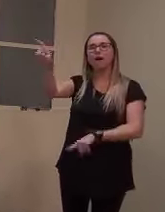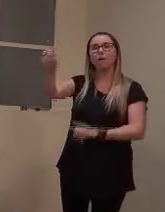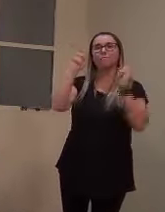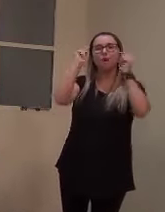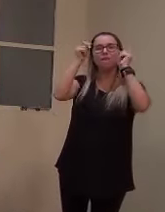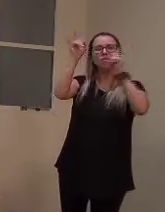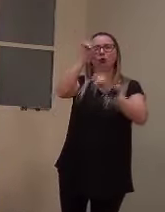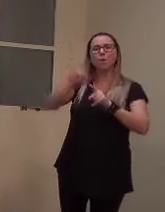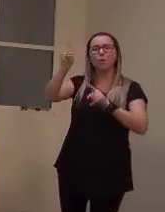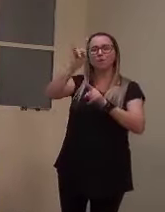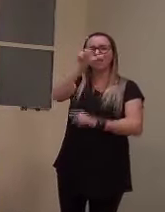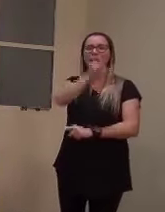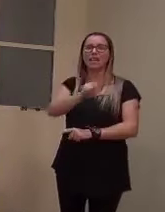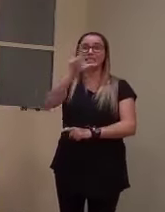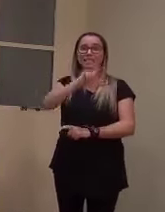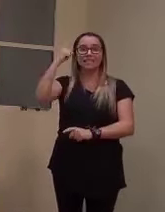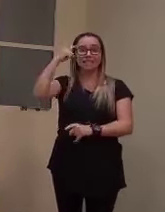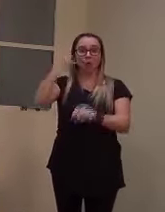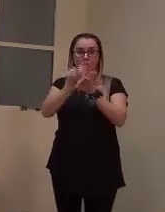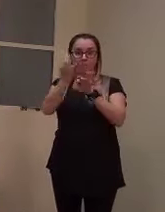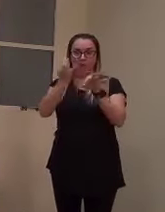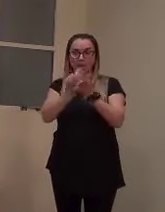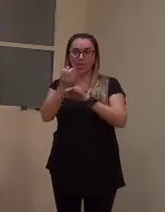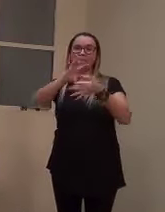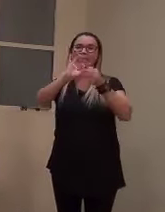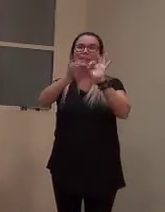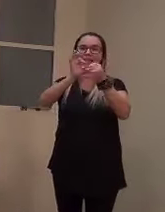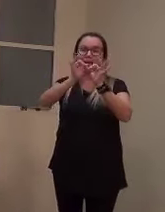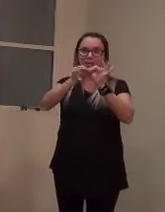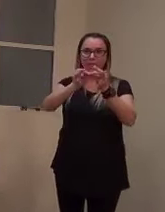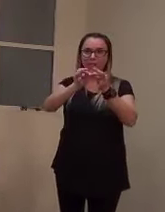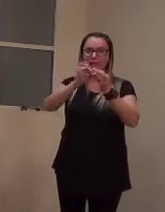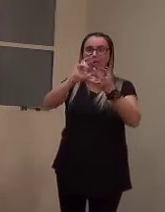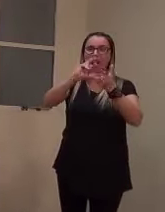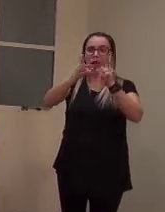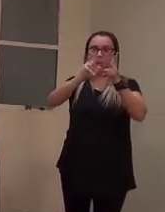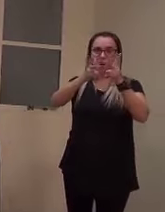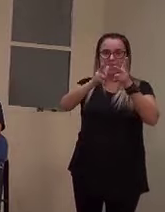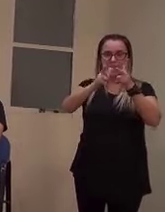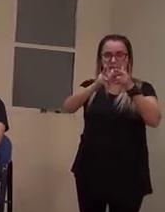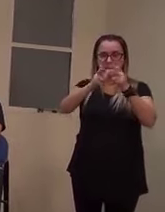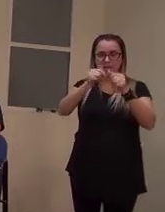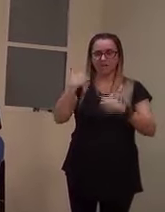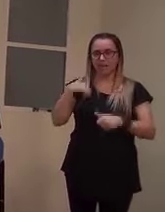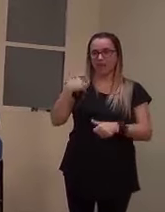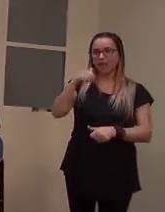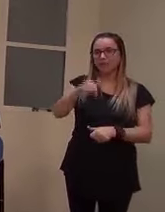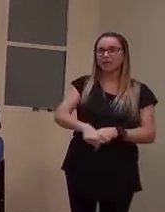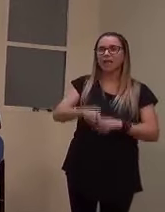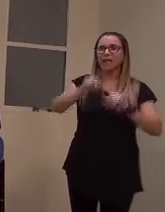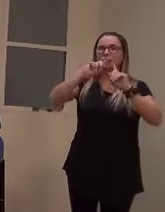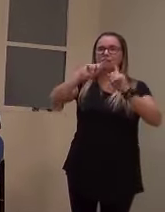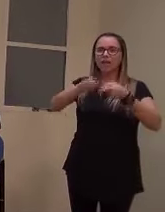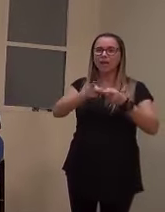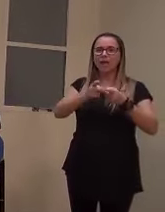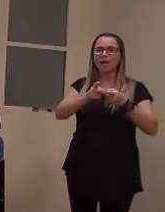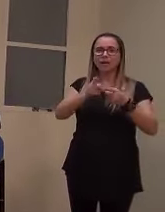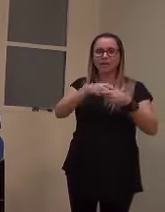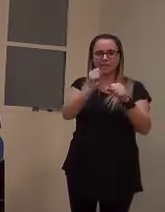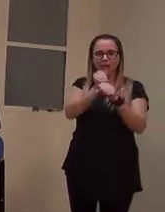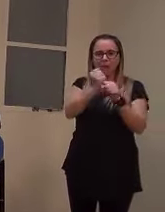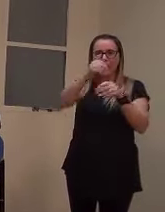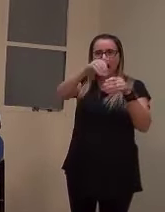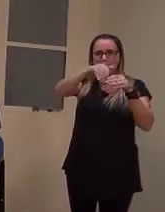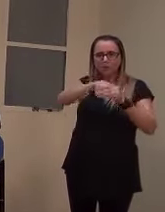universitario y licenciada en psicopedagogía internet en lengua de señas fascinada instrumentadora quirúrgica